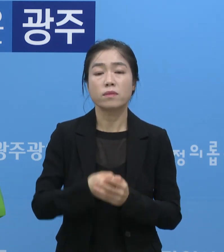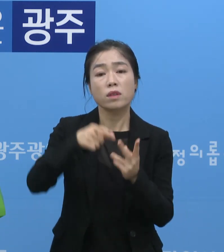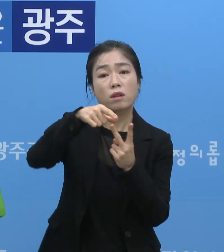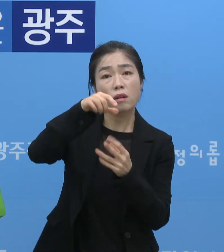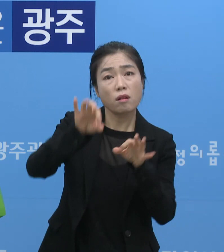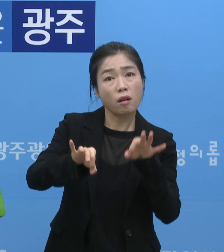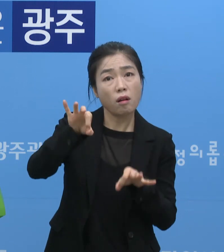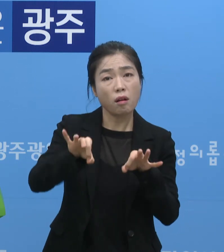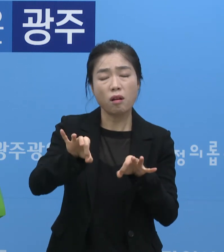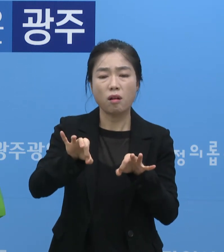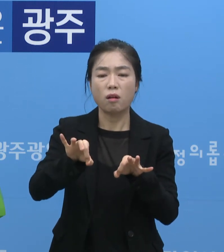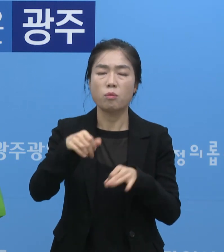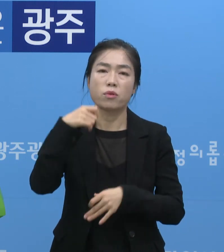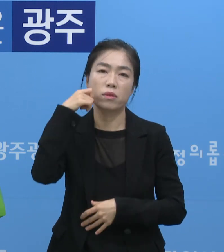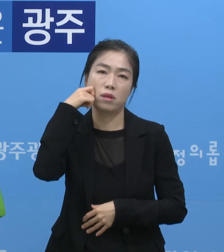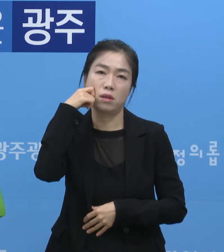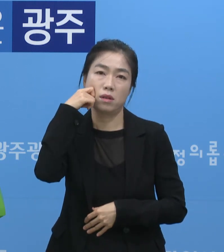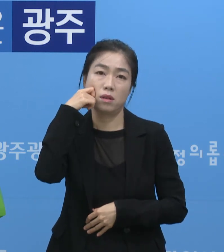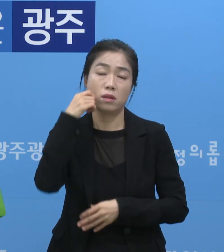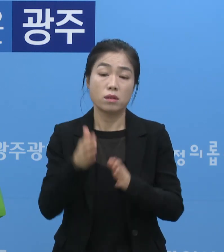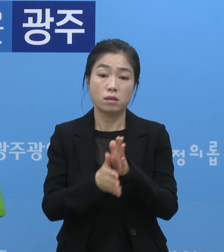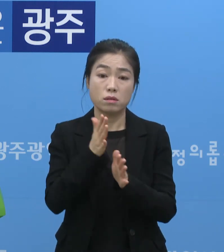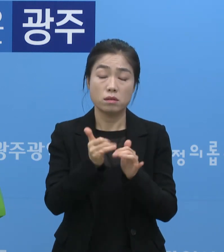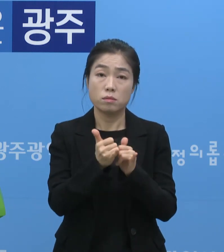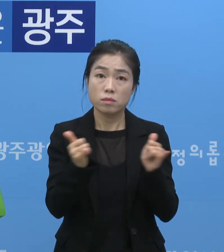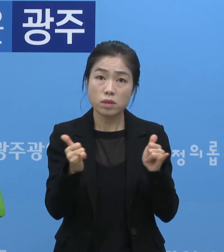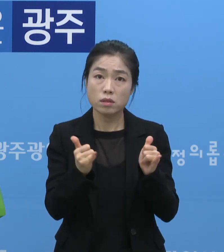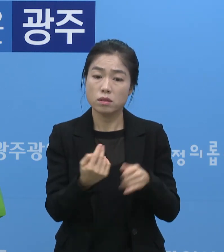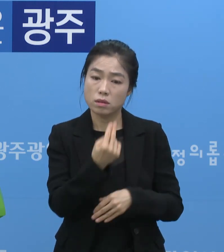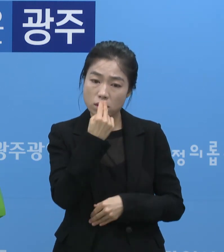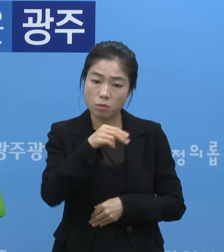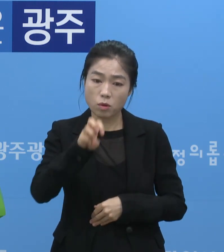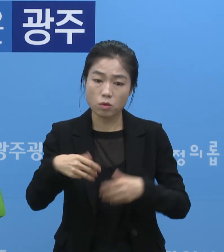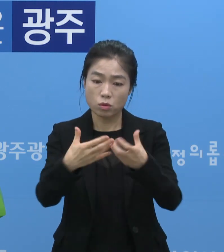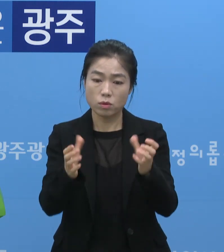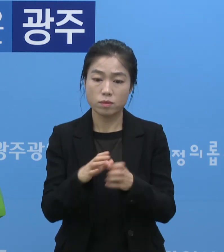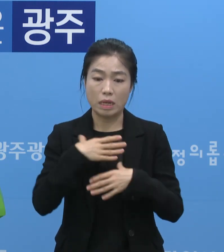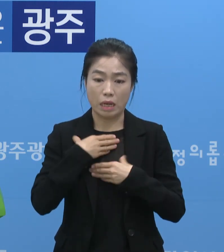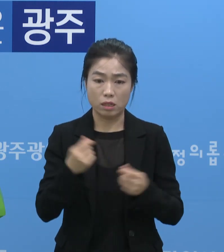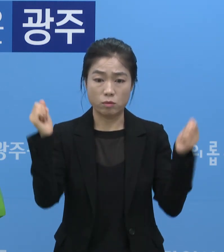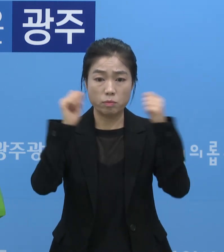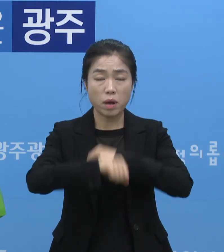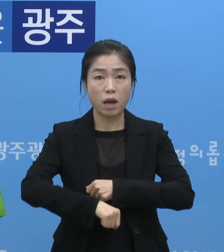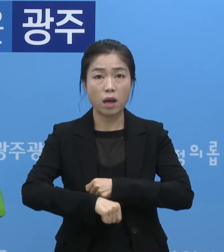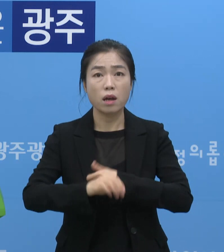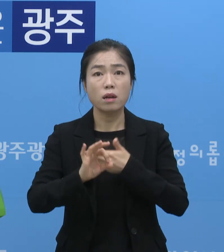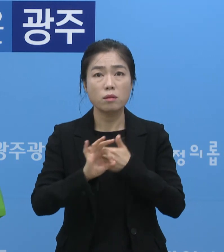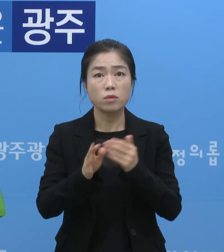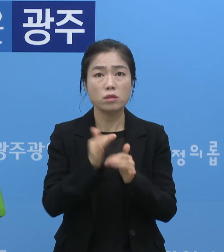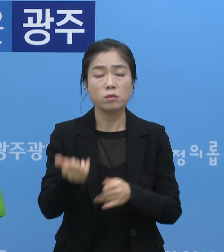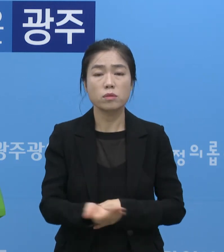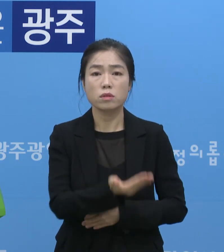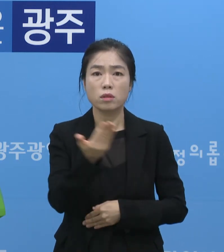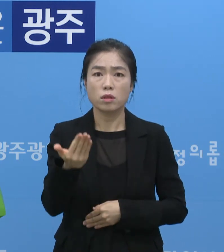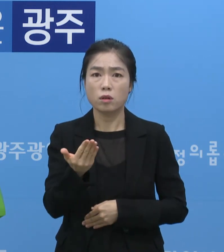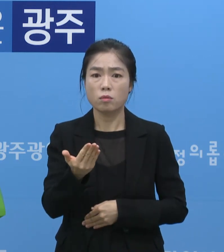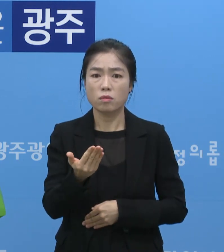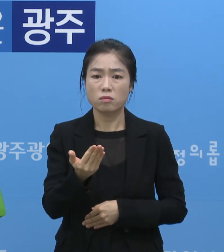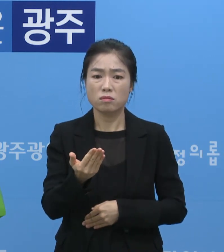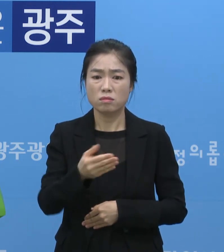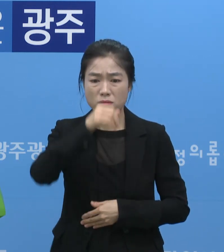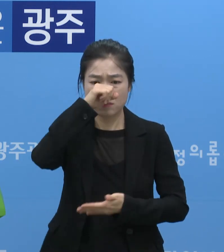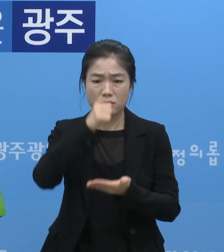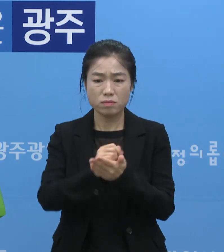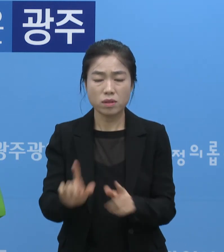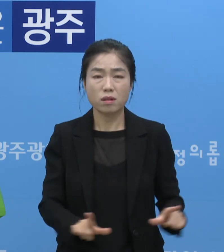선택의 여지가 없습니다. 시민의 생명과 광주 공동체의 안전이 무너지면 시민들의 정상적인